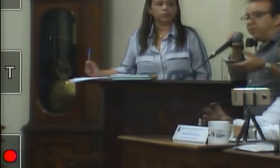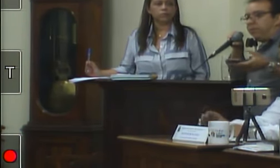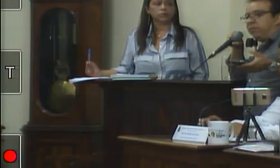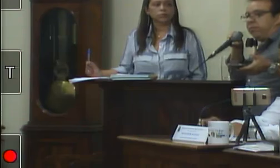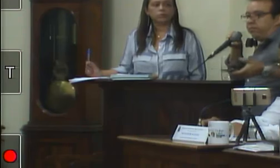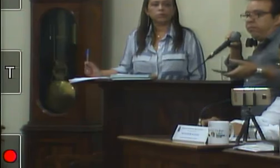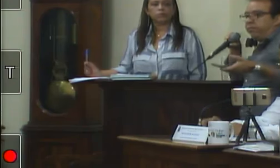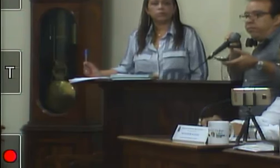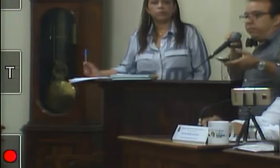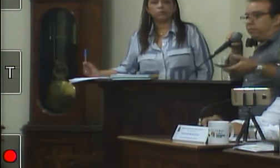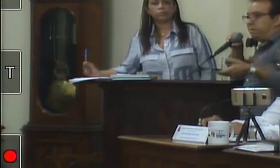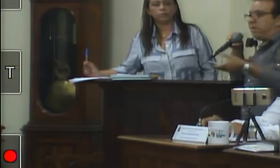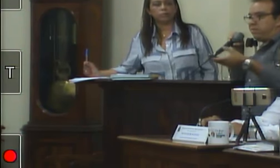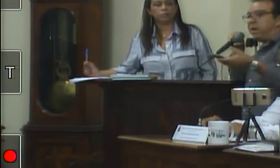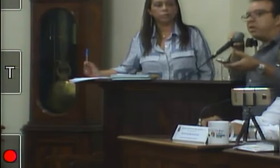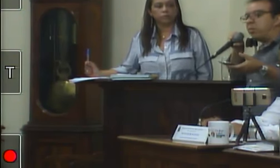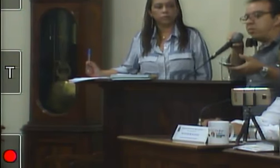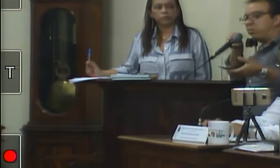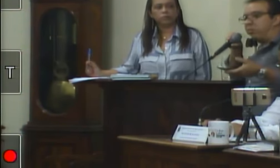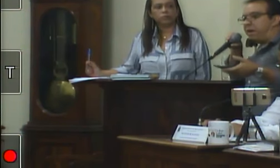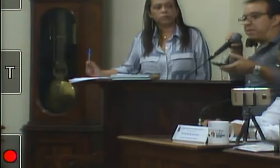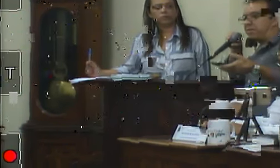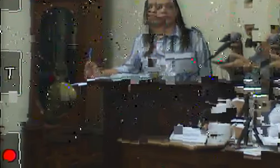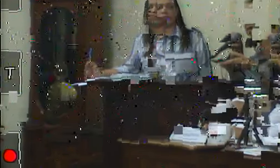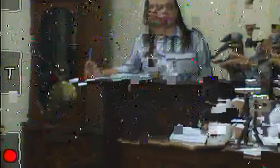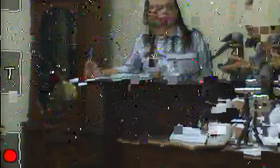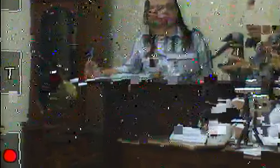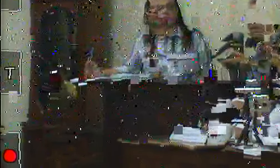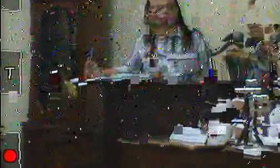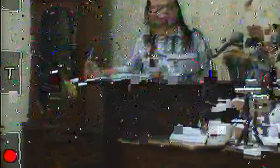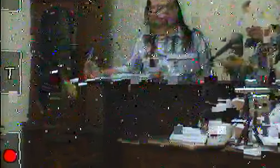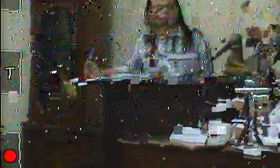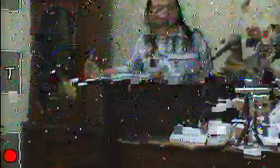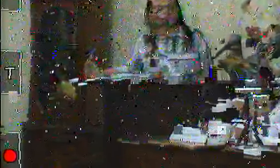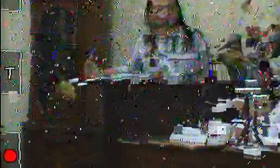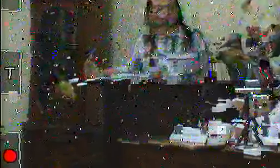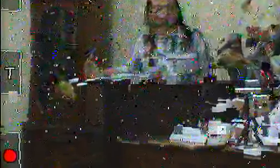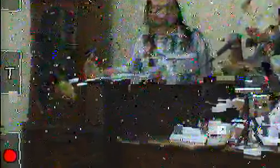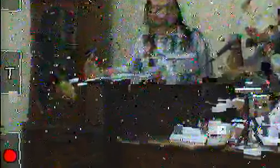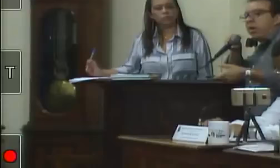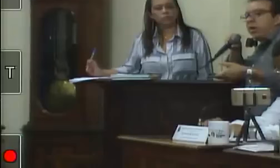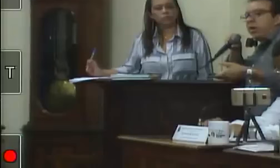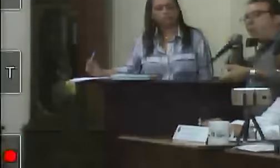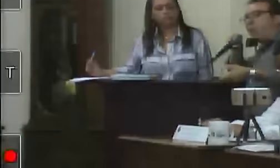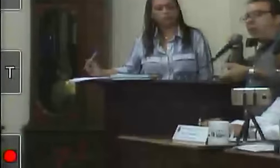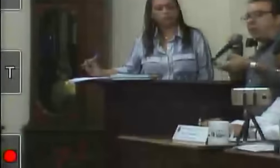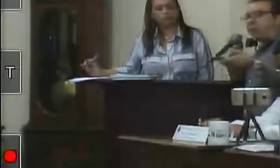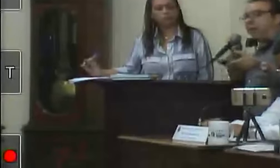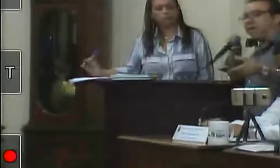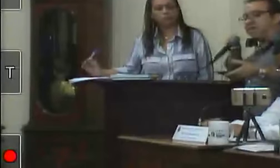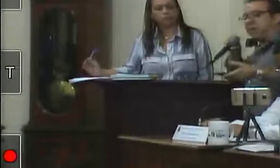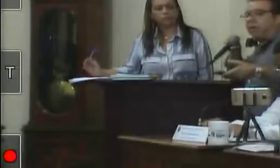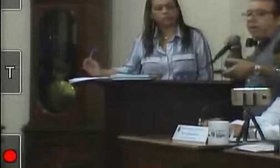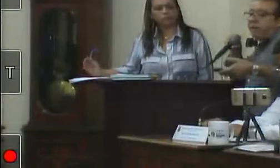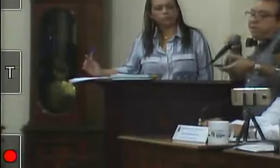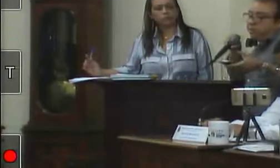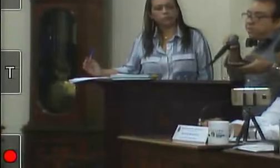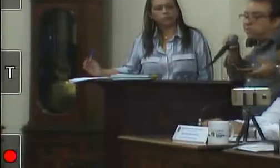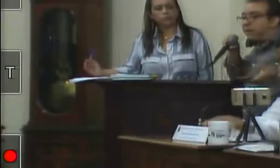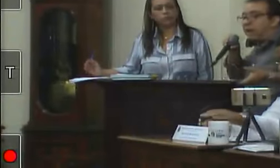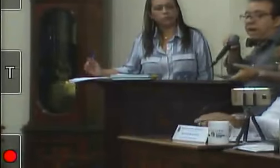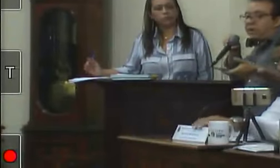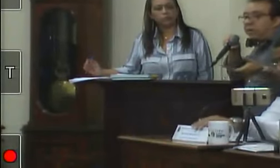Já participei de algumas conversas que, pelo lado também da Polícia Civil, que é uma outra pasta, tem